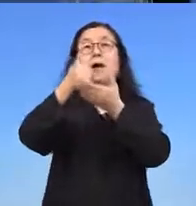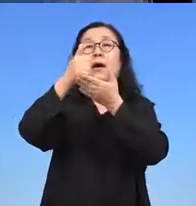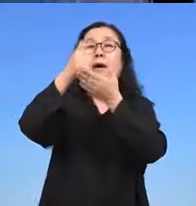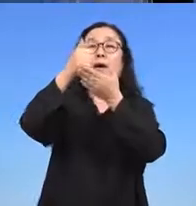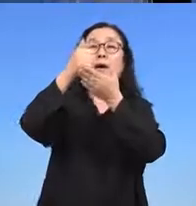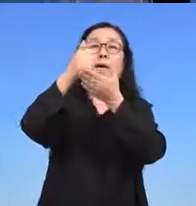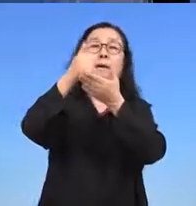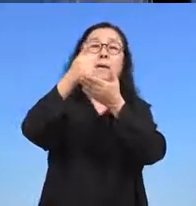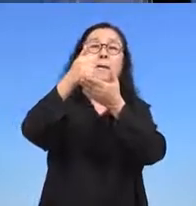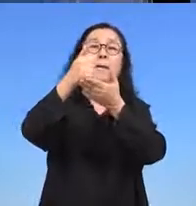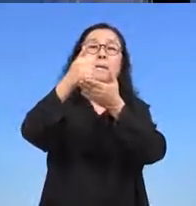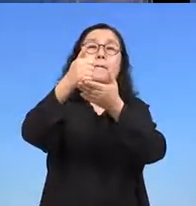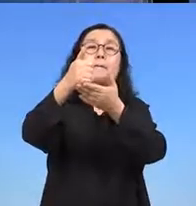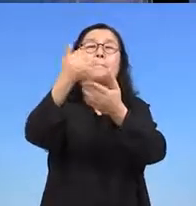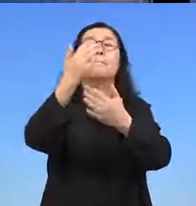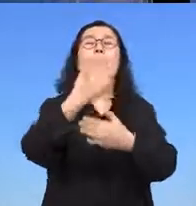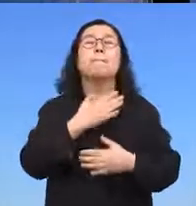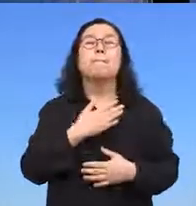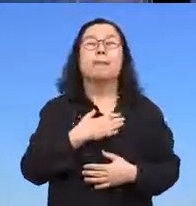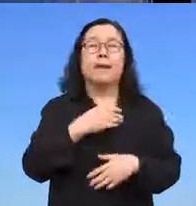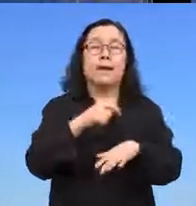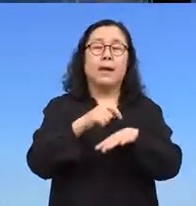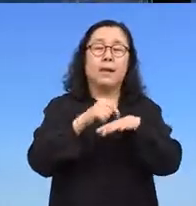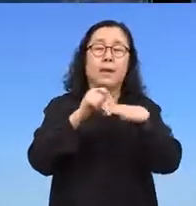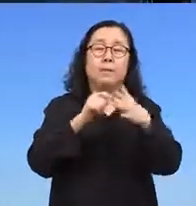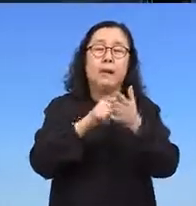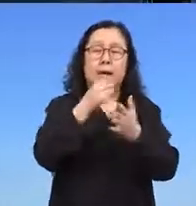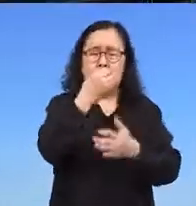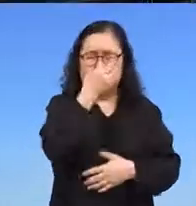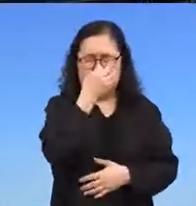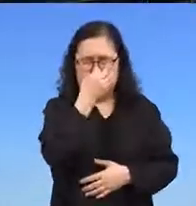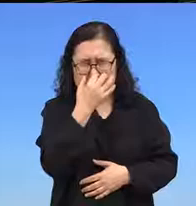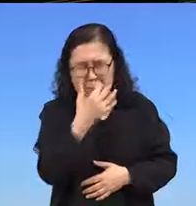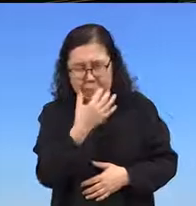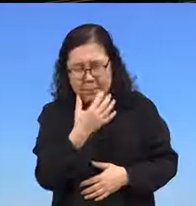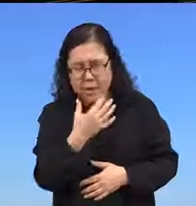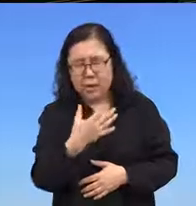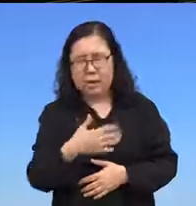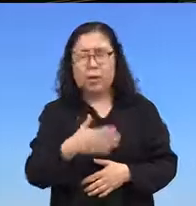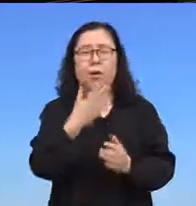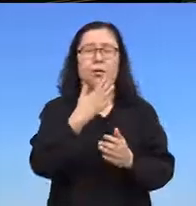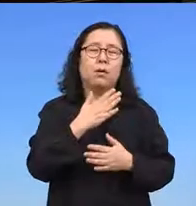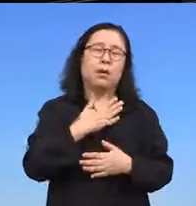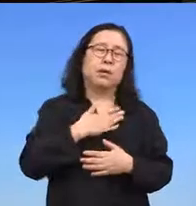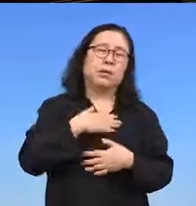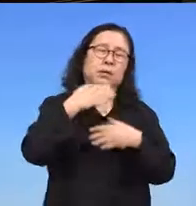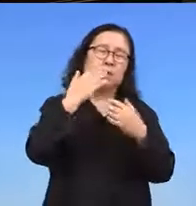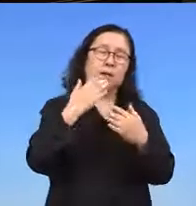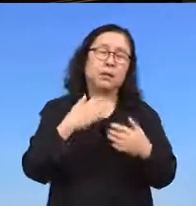고백하지 않으시겠습니까? 내 마음이 힘에 겨워 지칠지라도